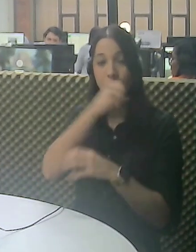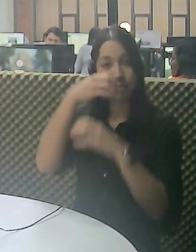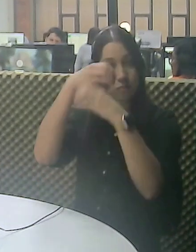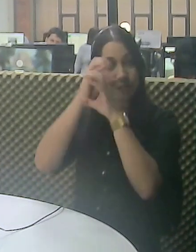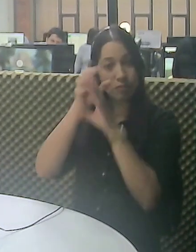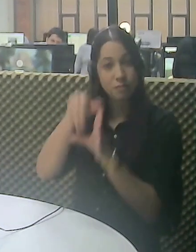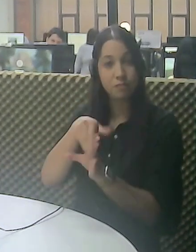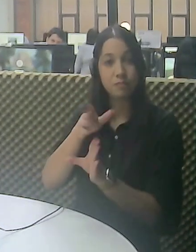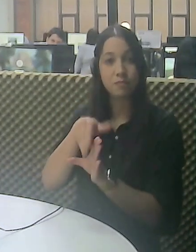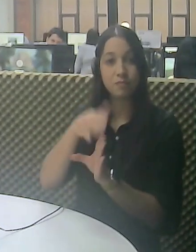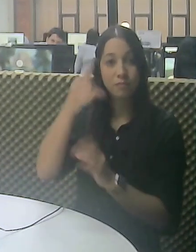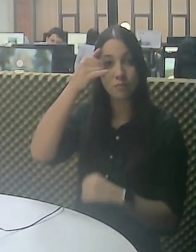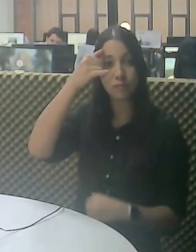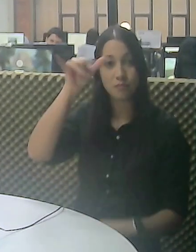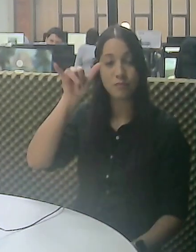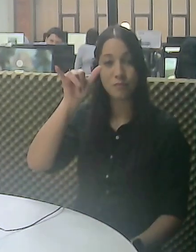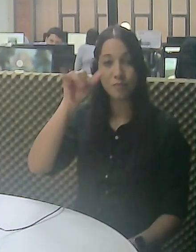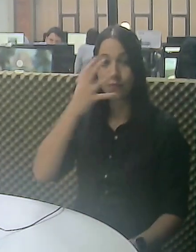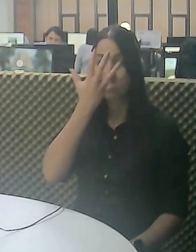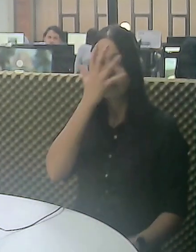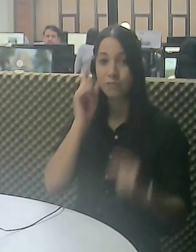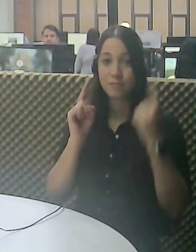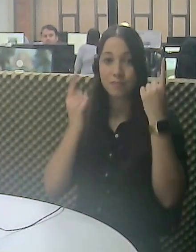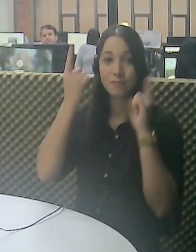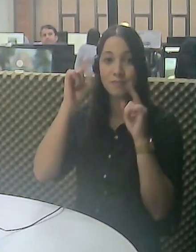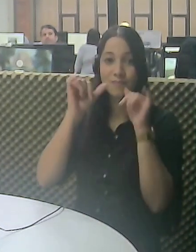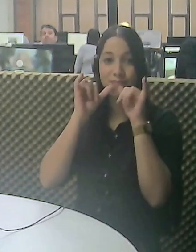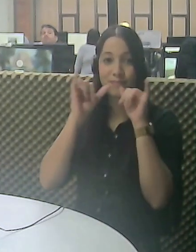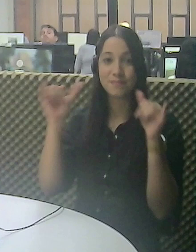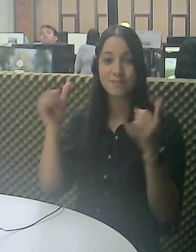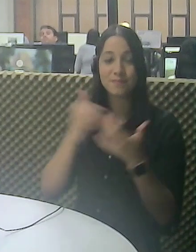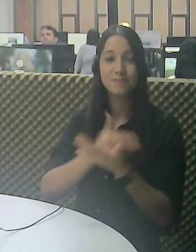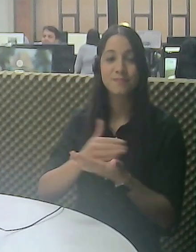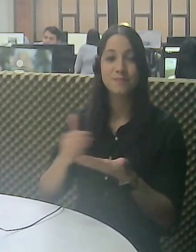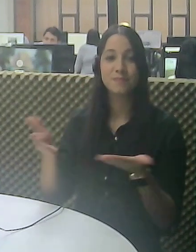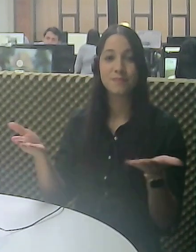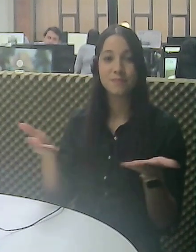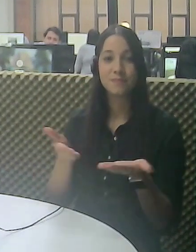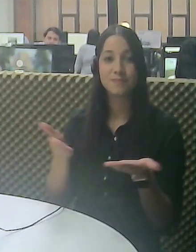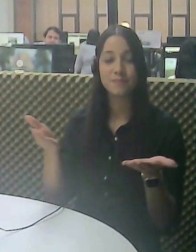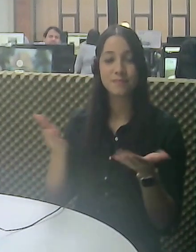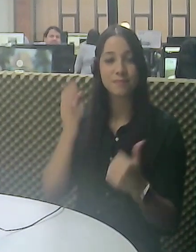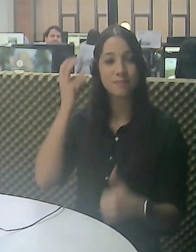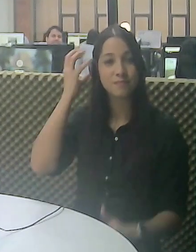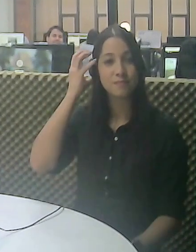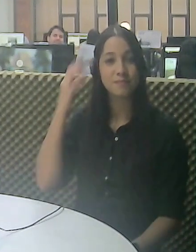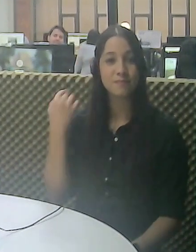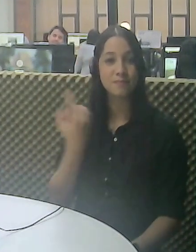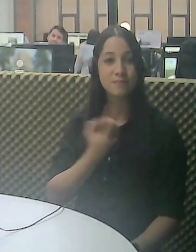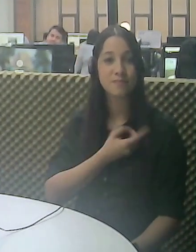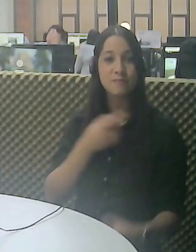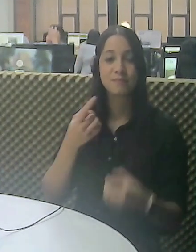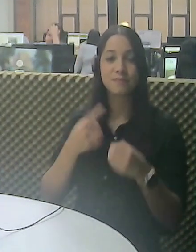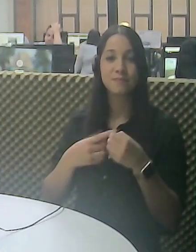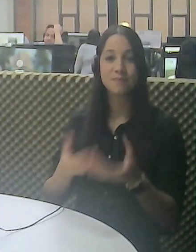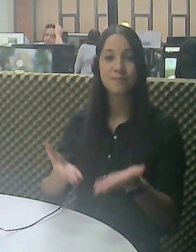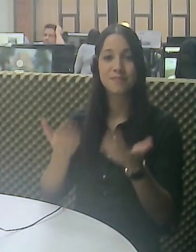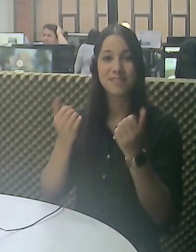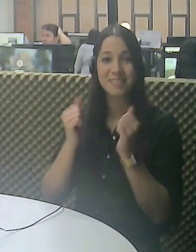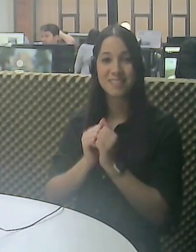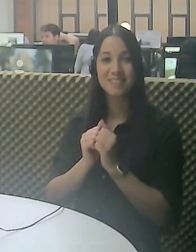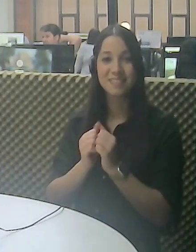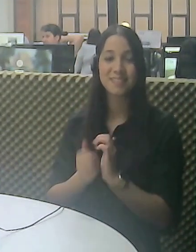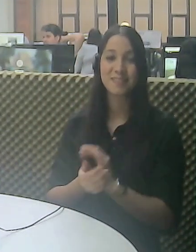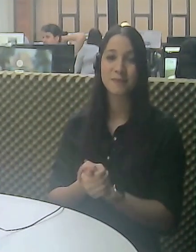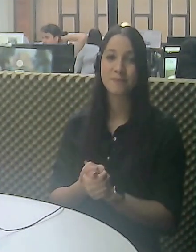de orientação e prevenção para o carnaval. Essas e outras notícias a partir de agora na Rádio Nossa Cidade.